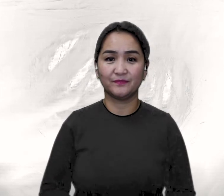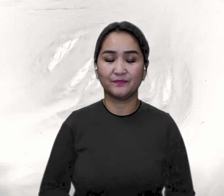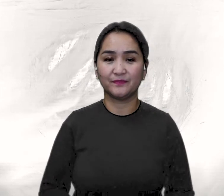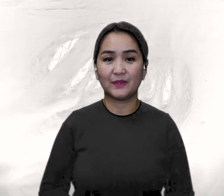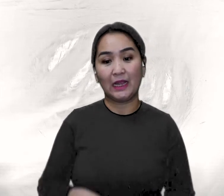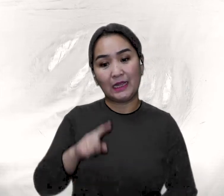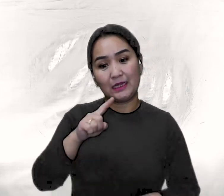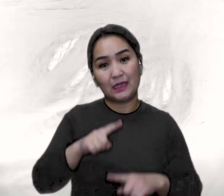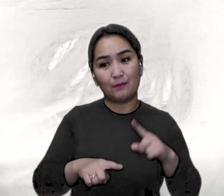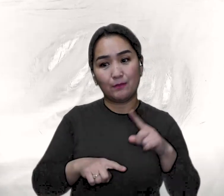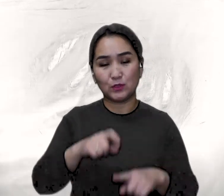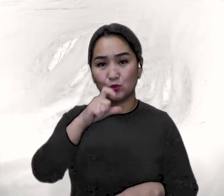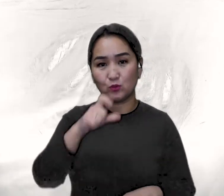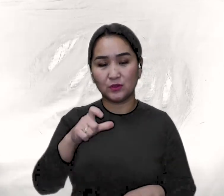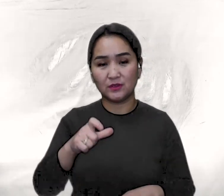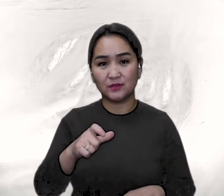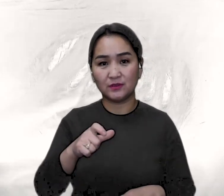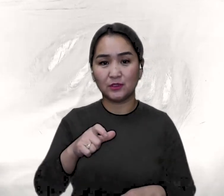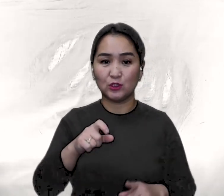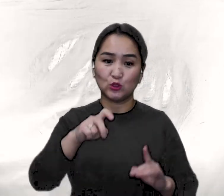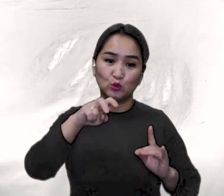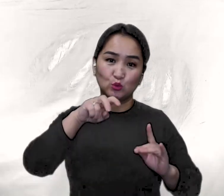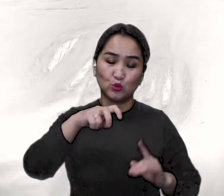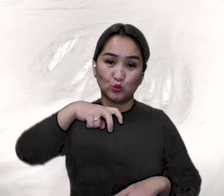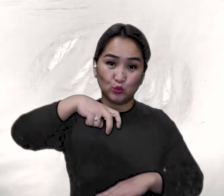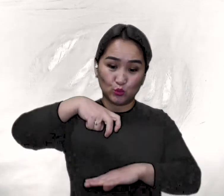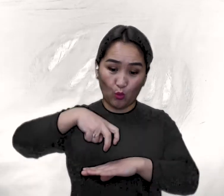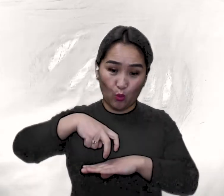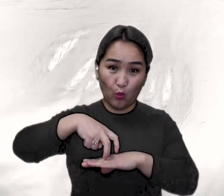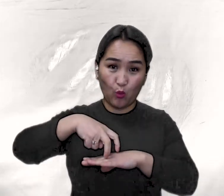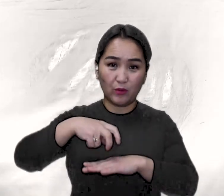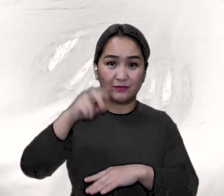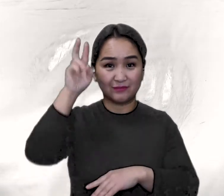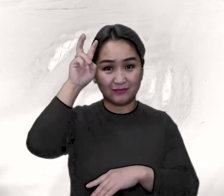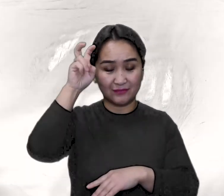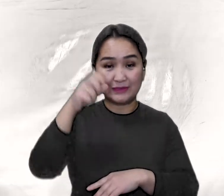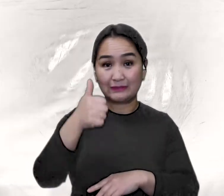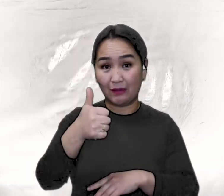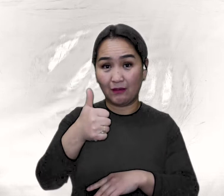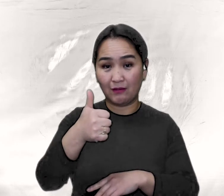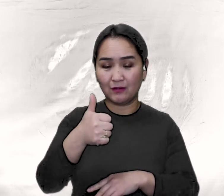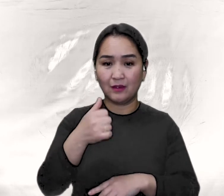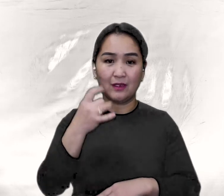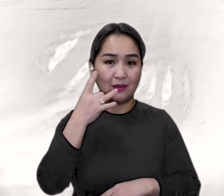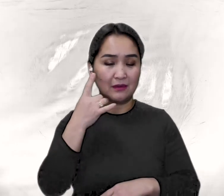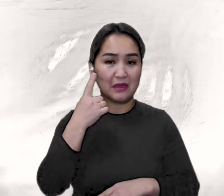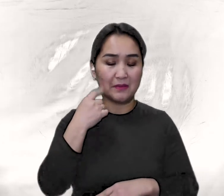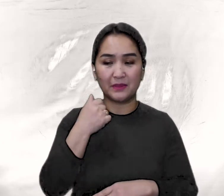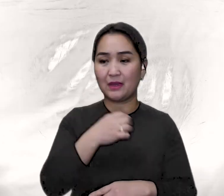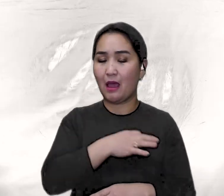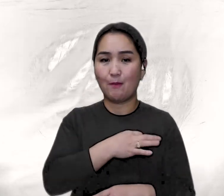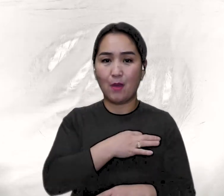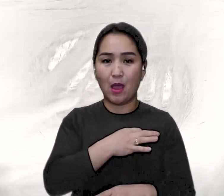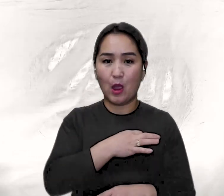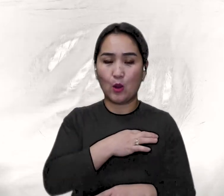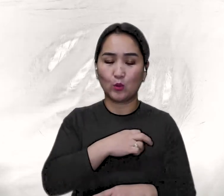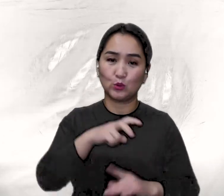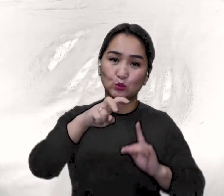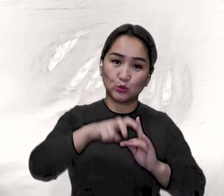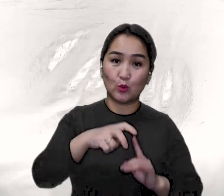Гэхдээ ер нь бол ямар ч хүнийг сууж бийц асуул аюулгүй сайн гэдэг үгтэй. Тэр хүний хүйс нь хамаагүй би нэг тийм юм уншижсэн. Оо манай